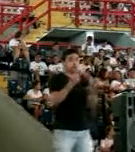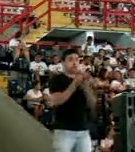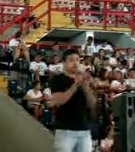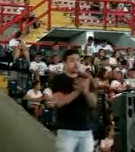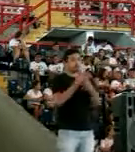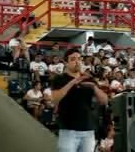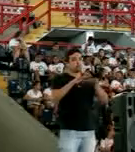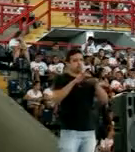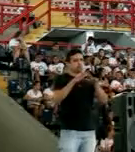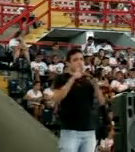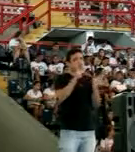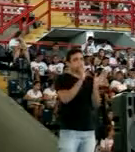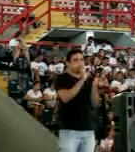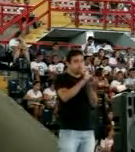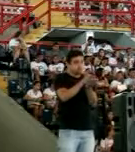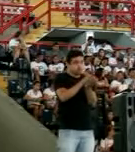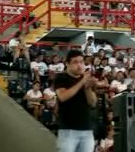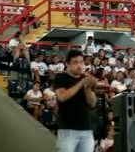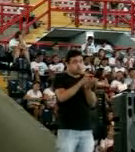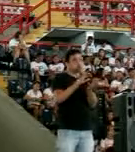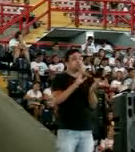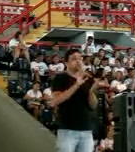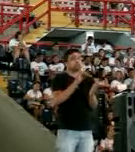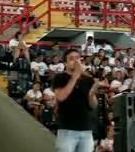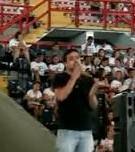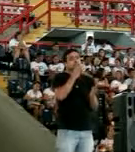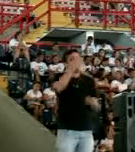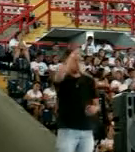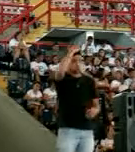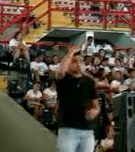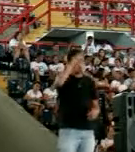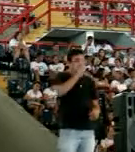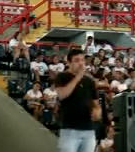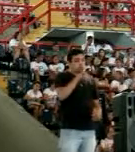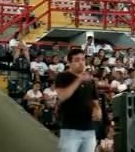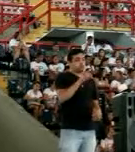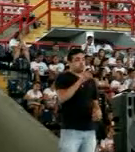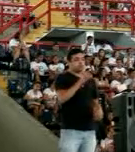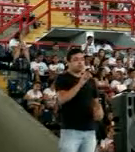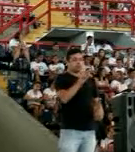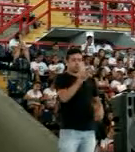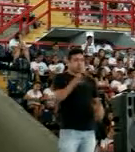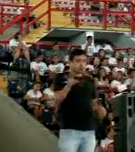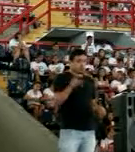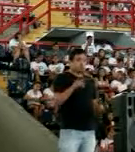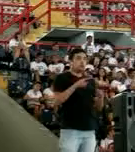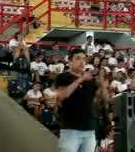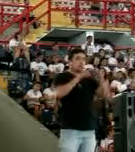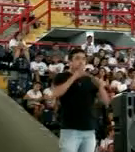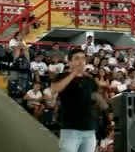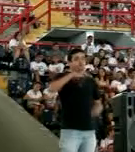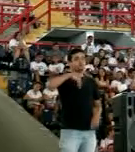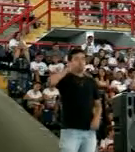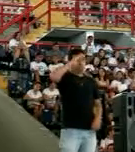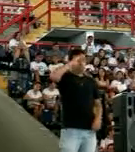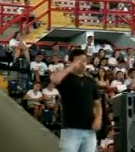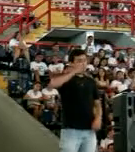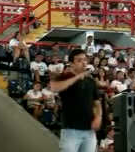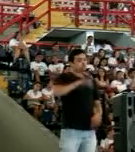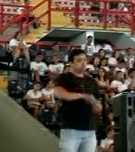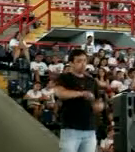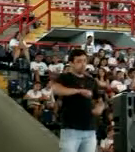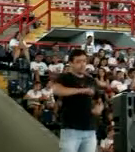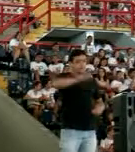esse movimento pernambucano, é lógico que Dom Pedro não vai aceitar e vai enviar as nossas